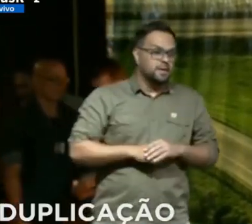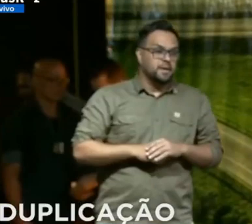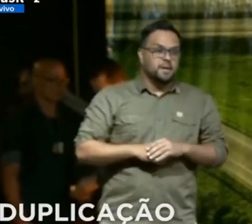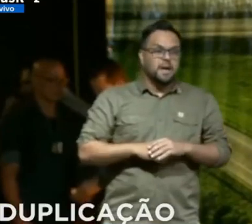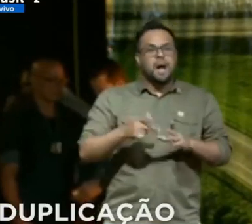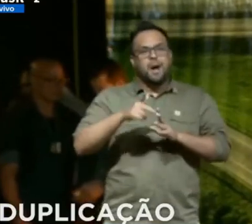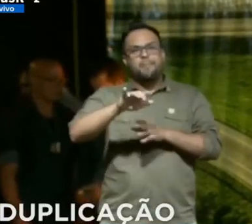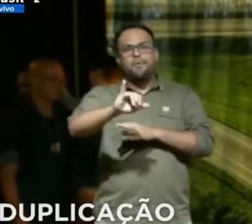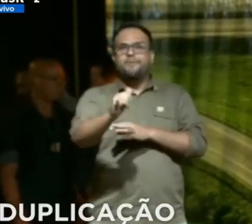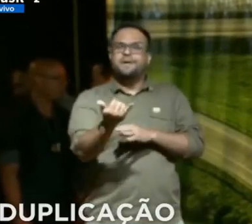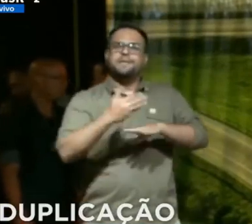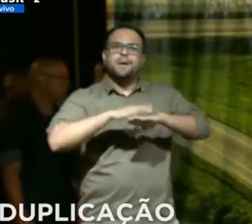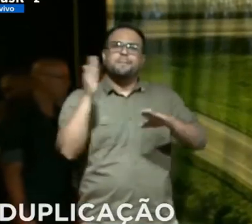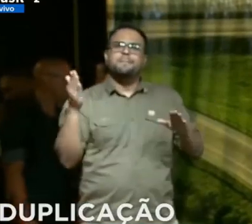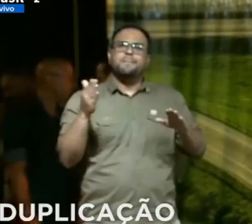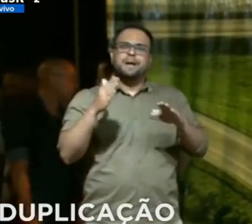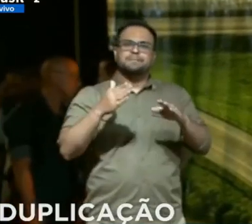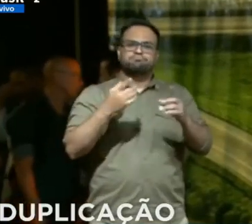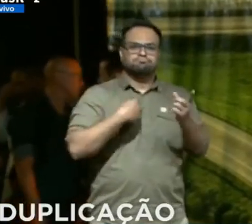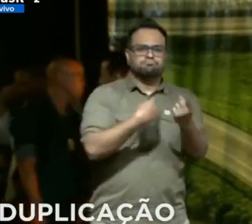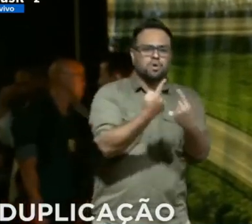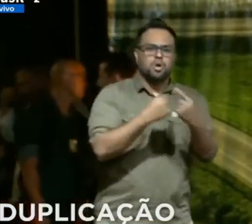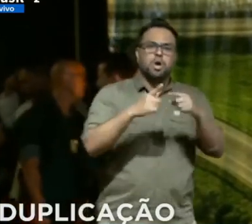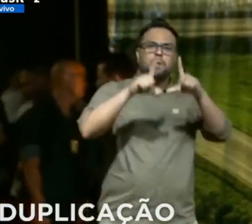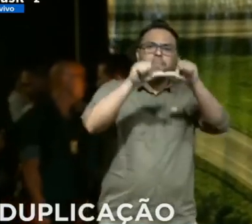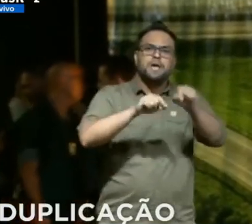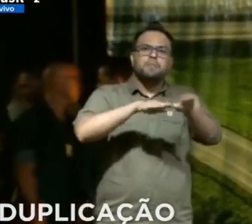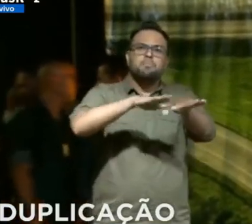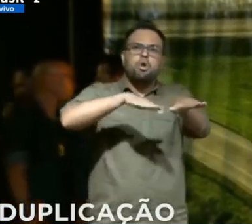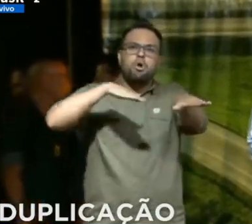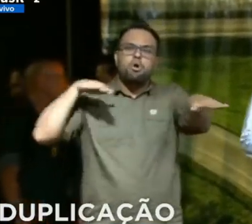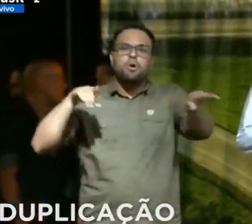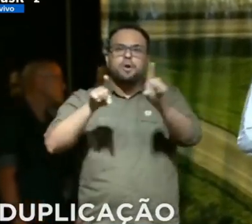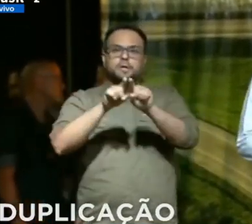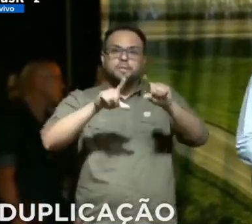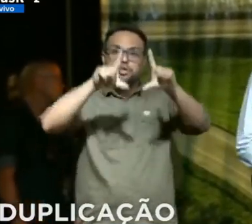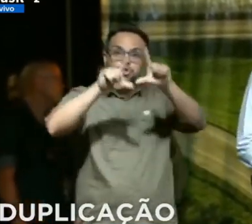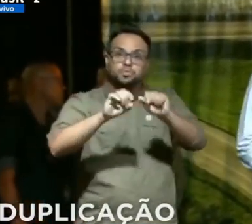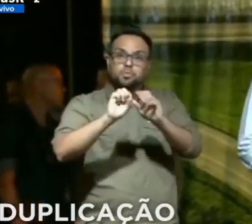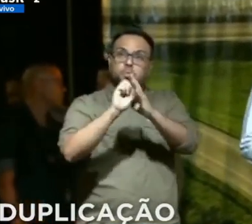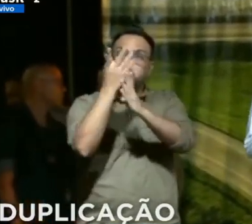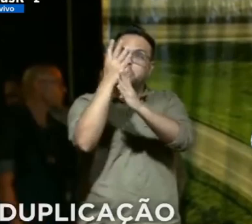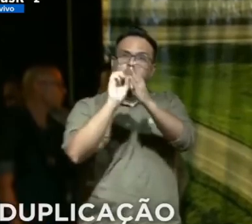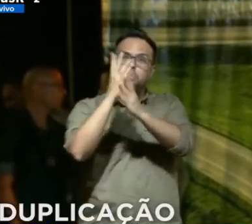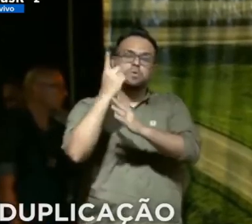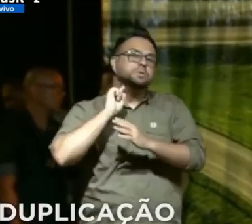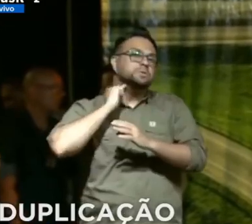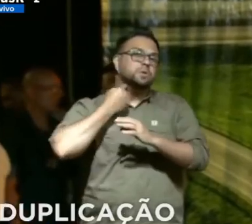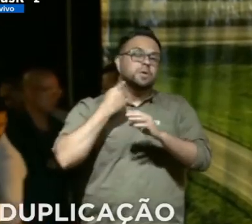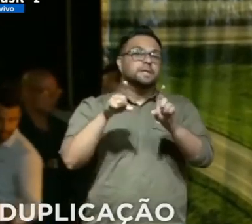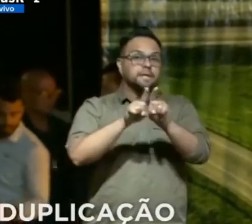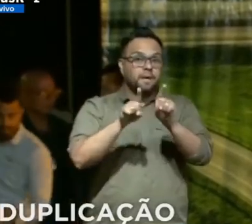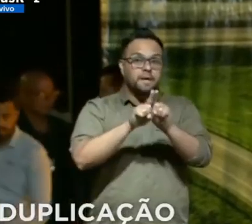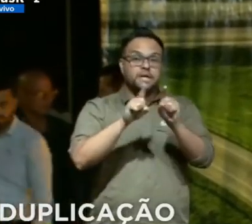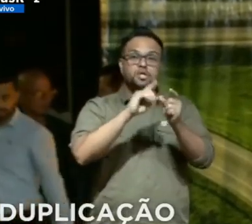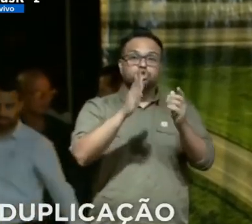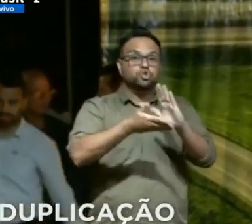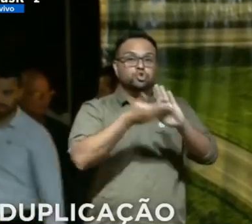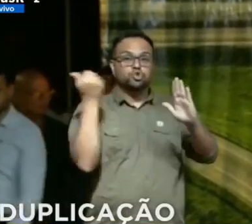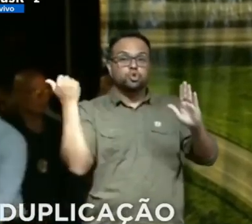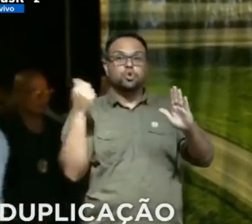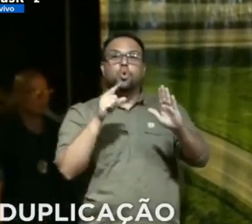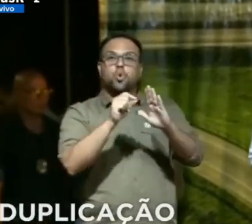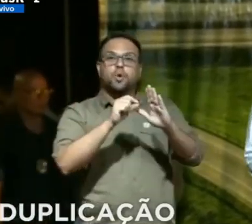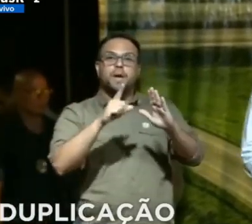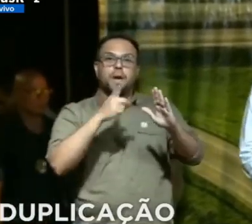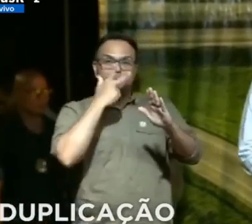família, menos engarrafamento, mais segurança, menos poluição, menos ruído. E nós tiramos o tráfego regional de dentro